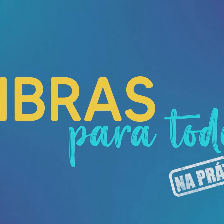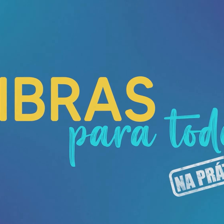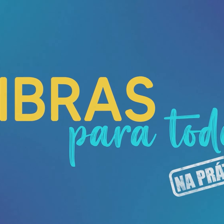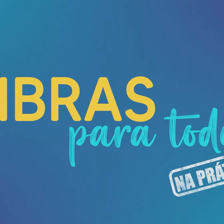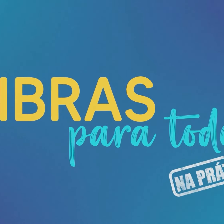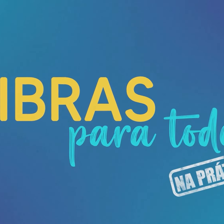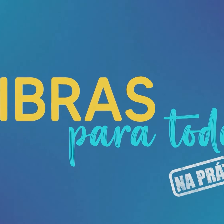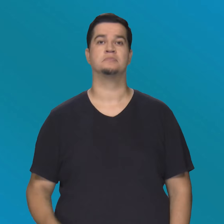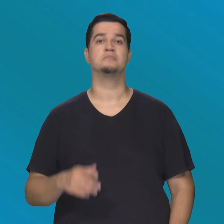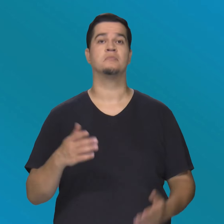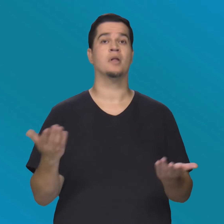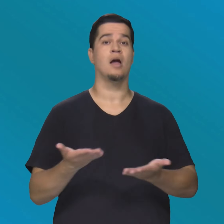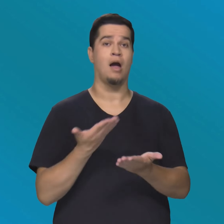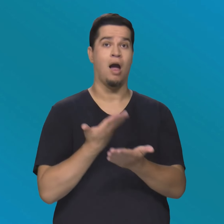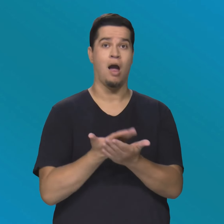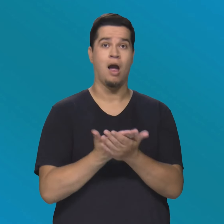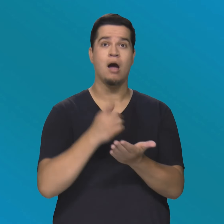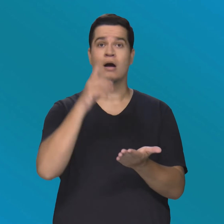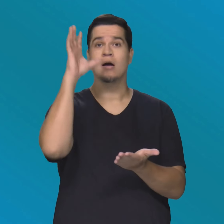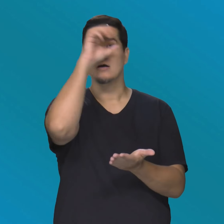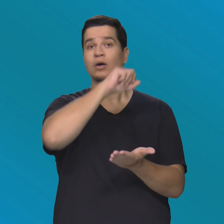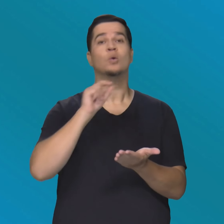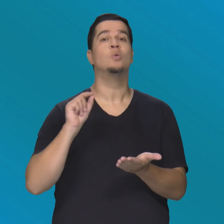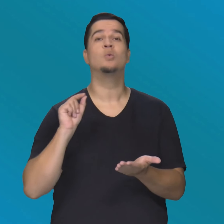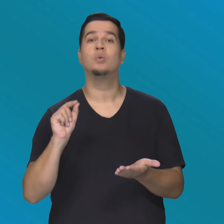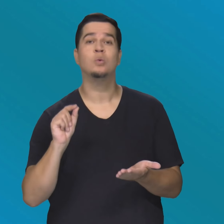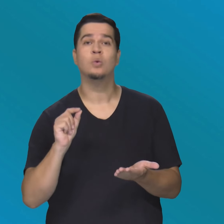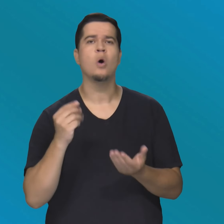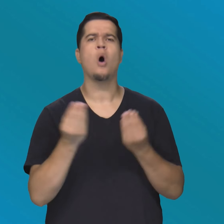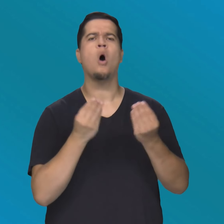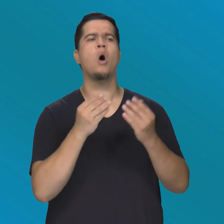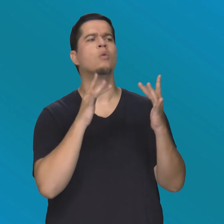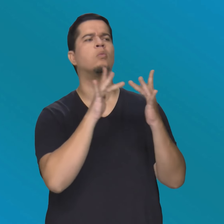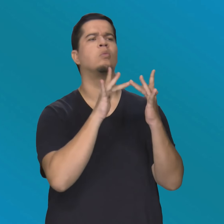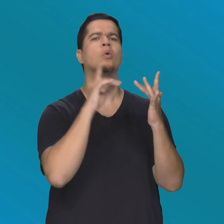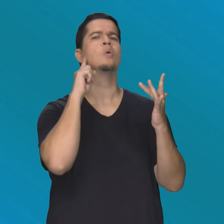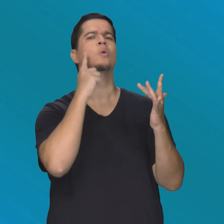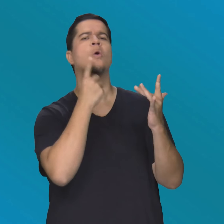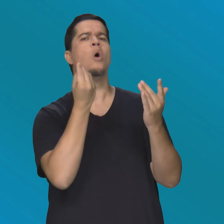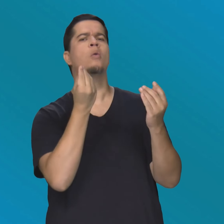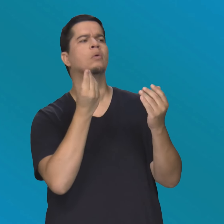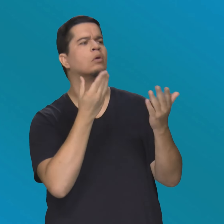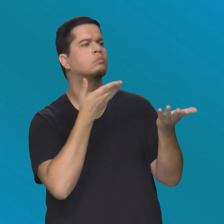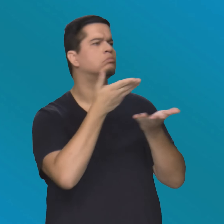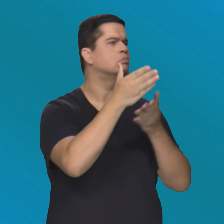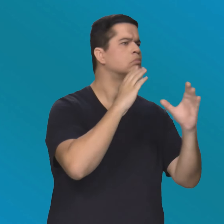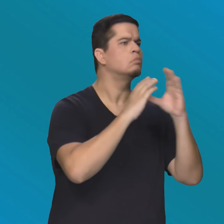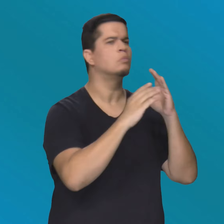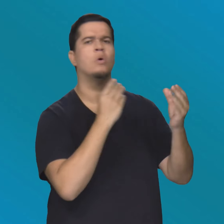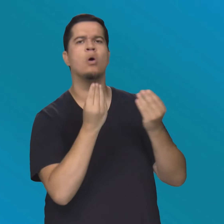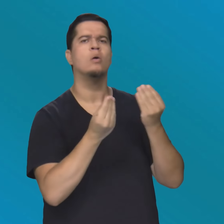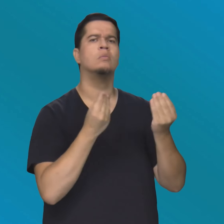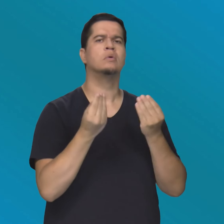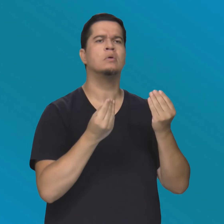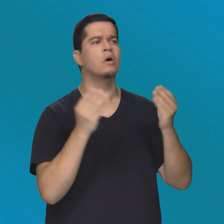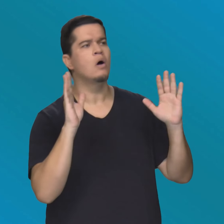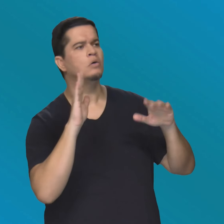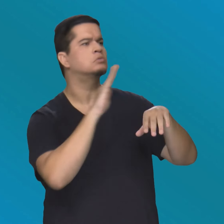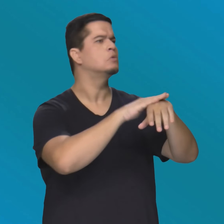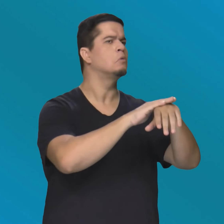prática e na aula de hoje você vai aprender a Como que você pode iniciar um diálogo com uma pessoa surda Você inicia chamando